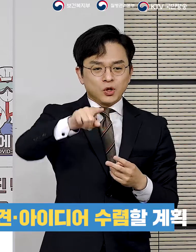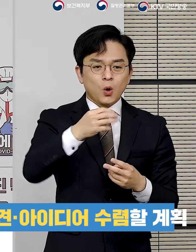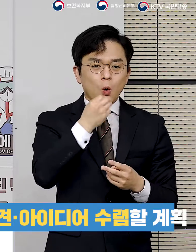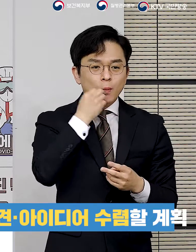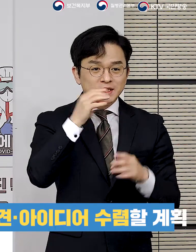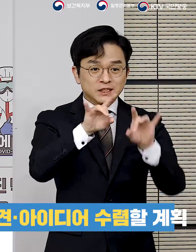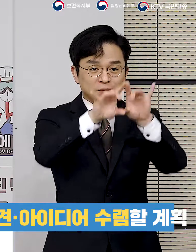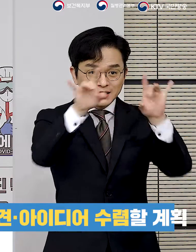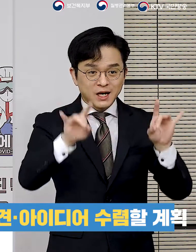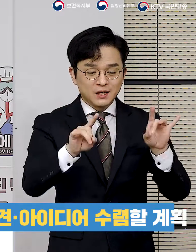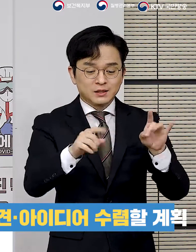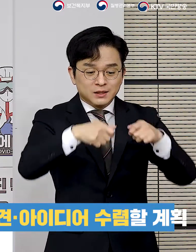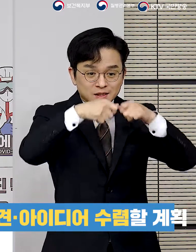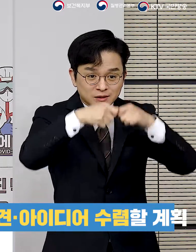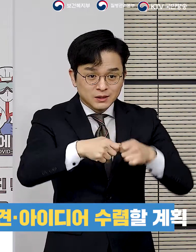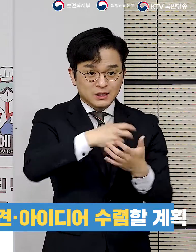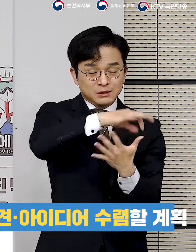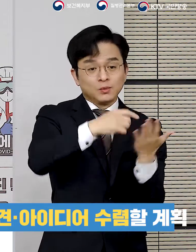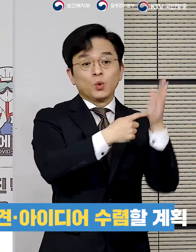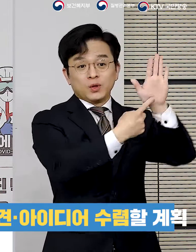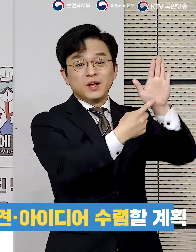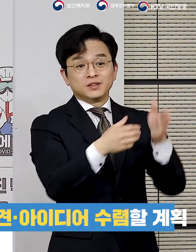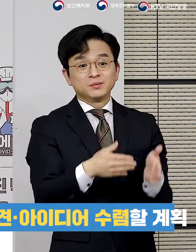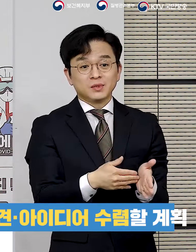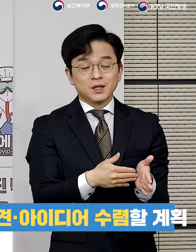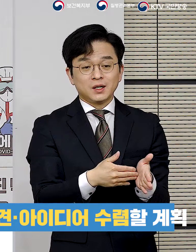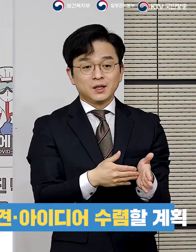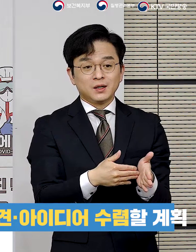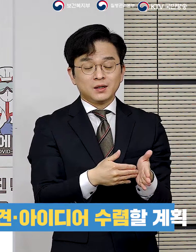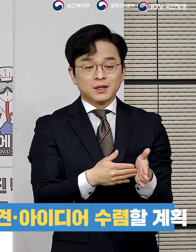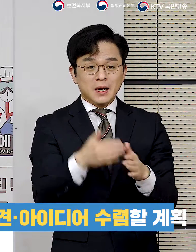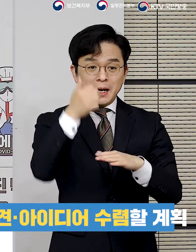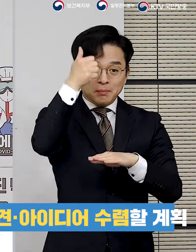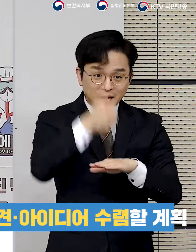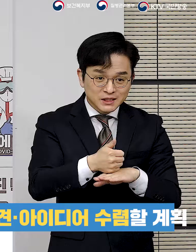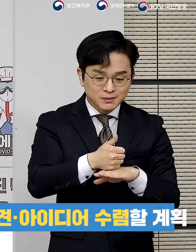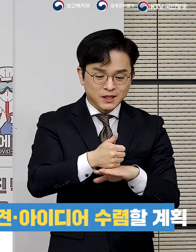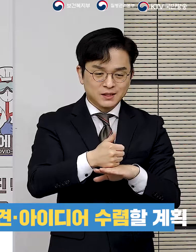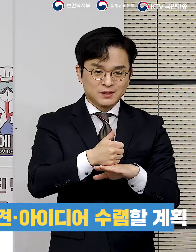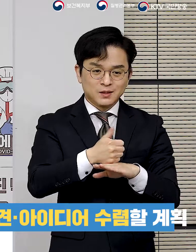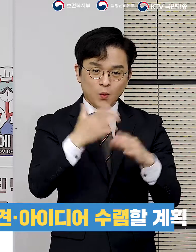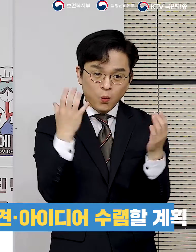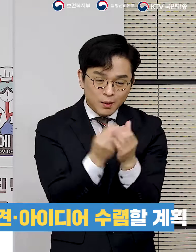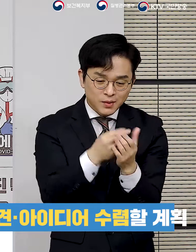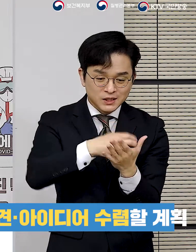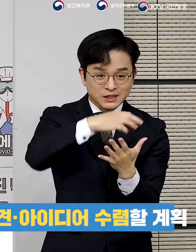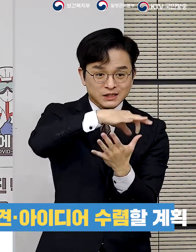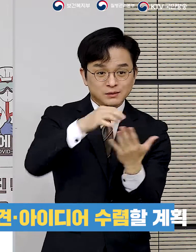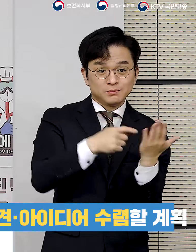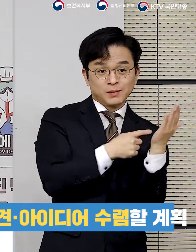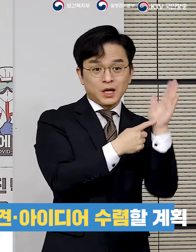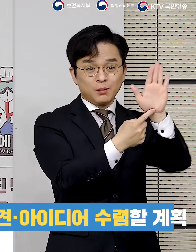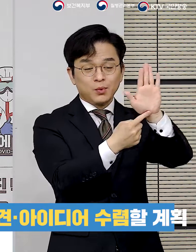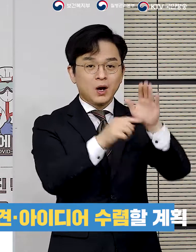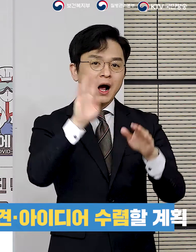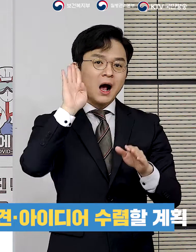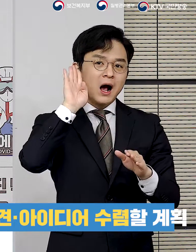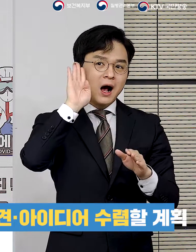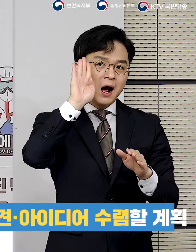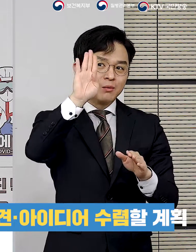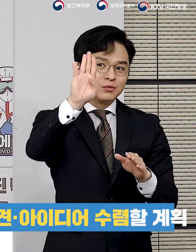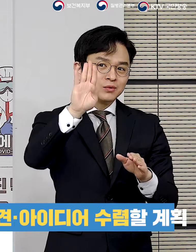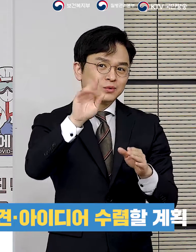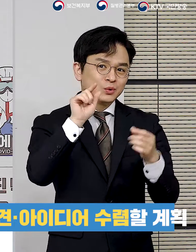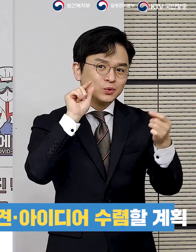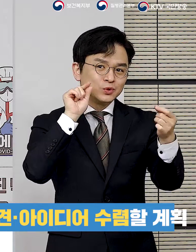부처의 홈페이지 등에서 확인하실 수 있으며 최종 지침은 사회적 거리두기 수위 조절에 맞추어서 중대본